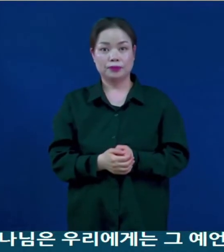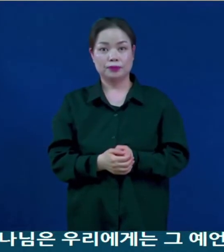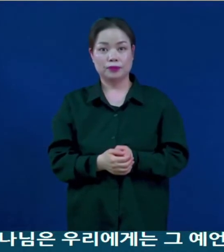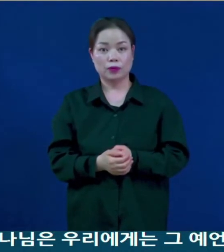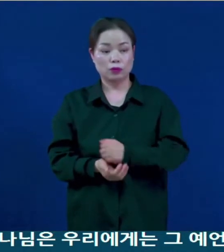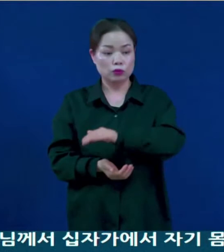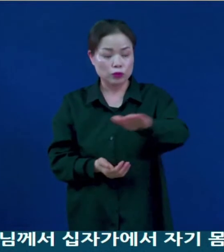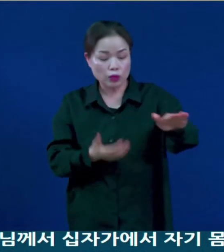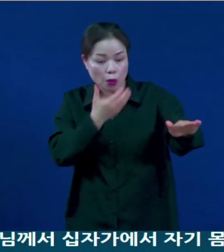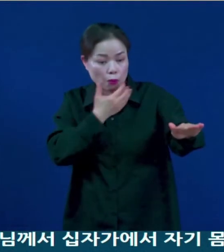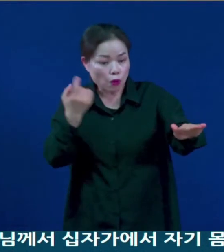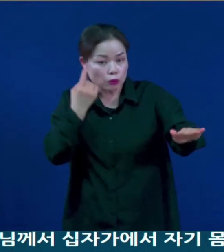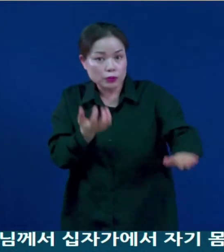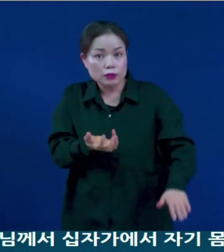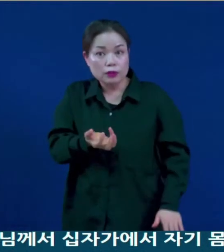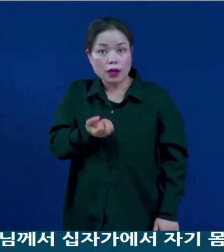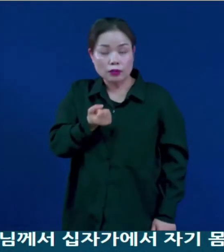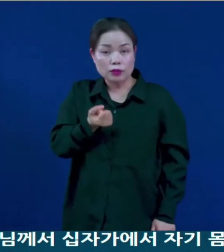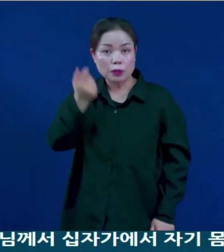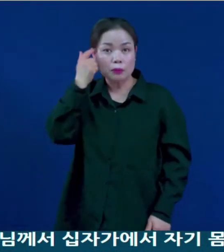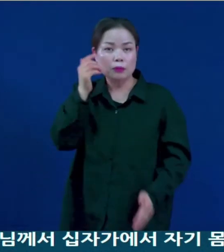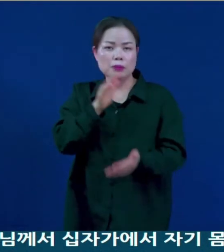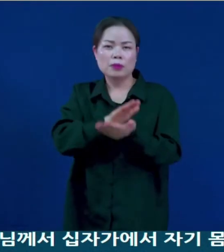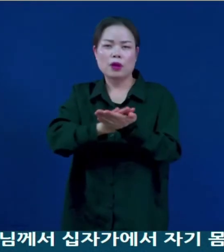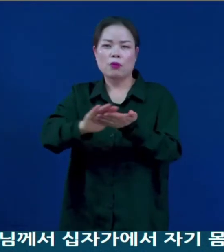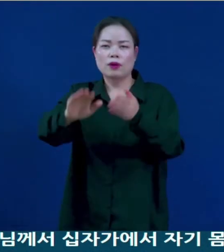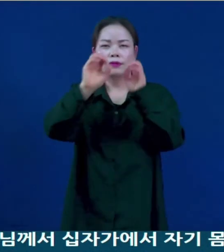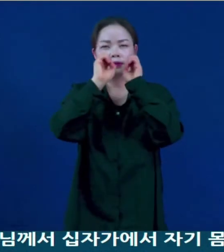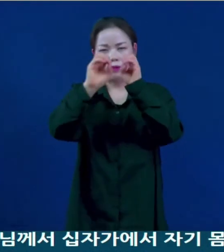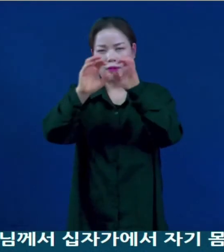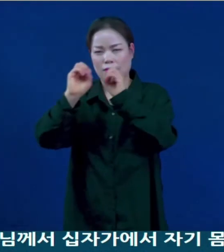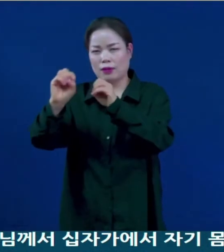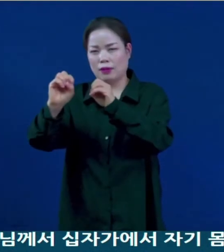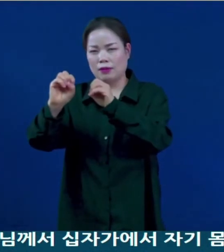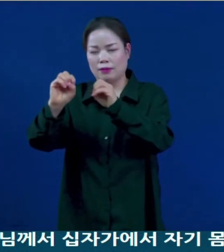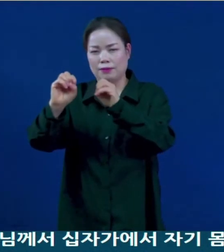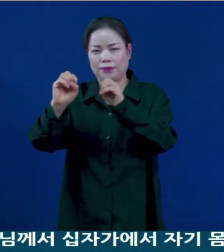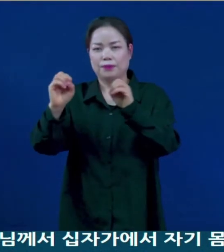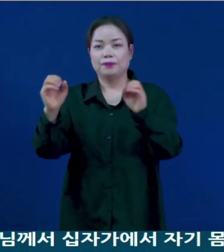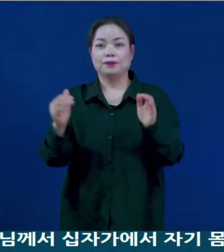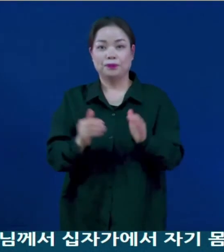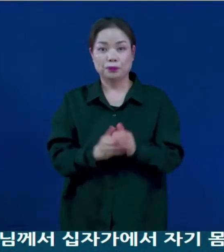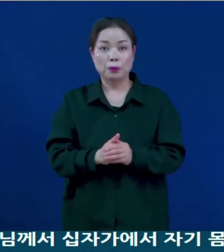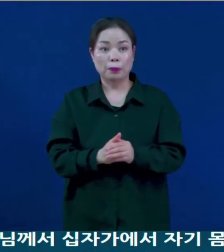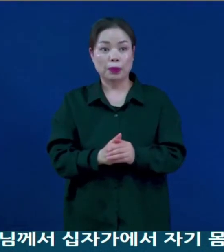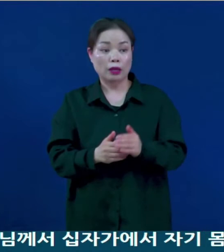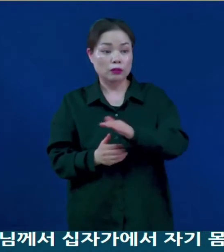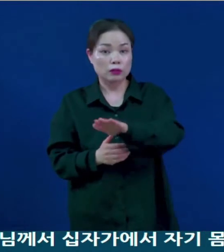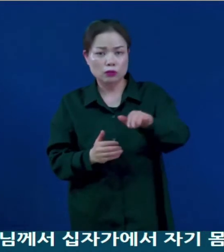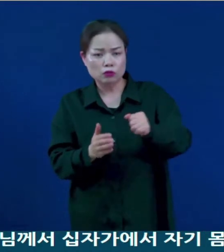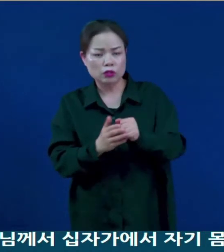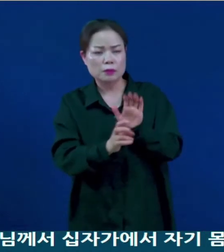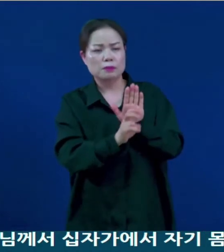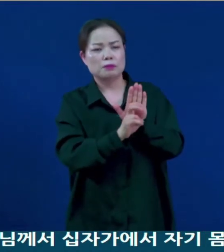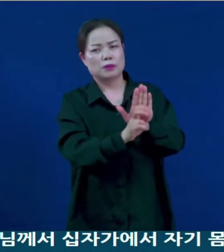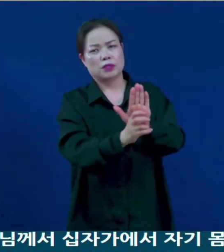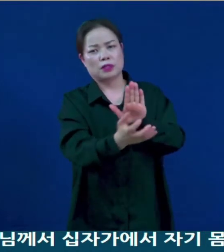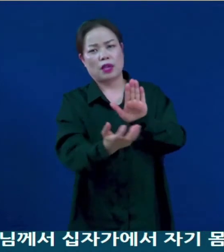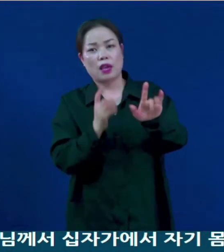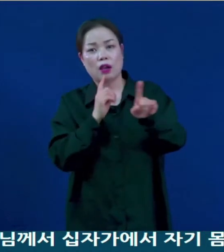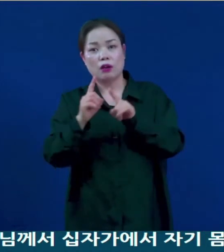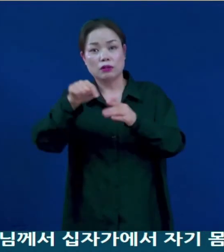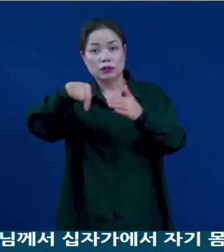그래서 우리가 복음을 들고 평화를 전하게 하셨습니다. 그러니 우리는 미가의 예언